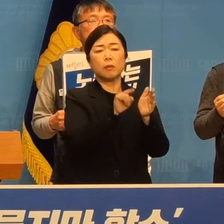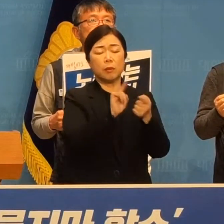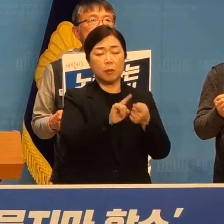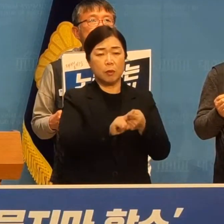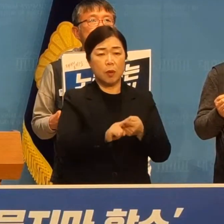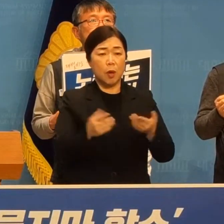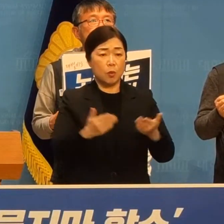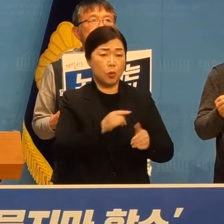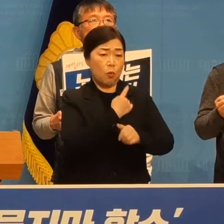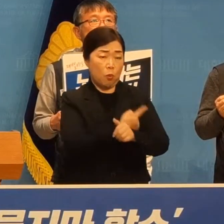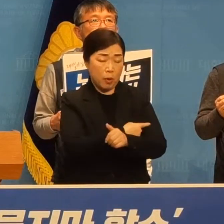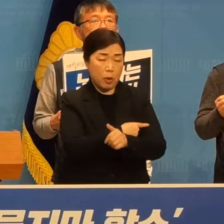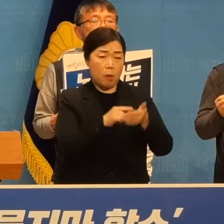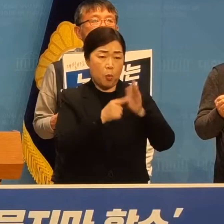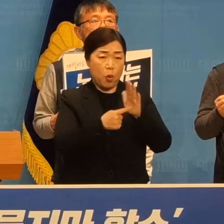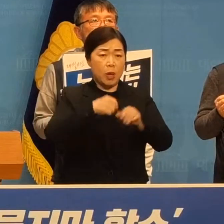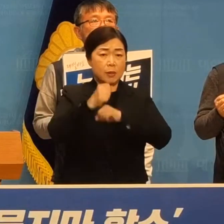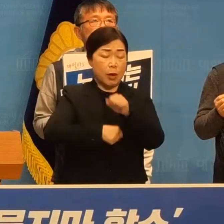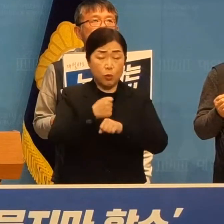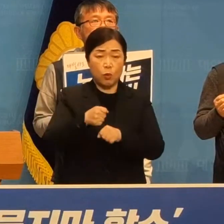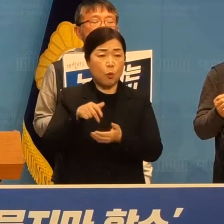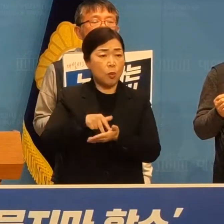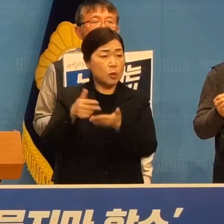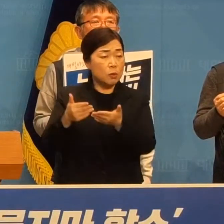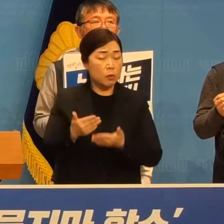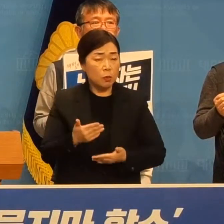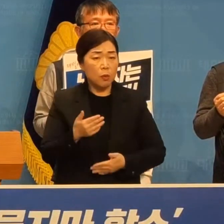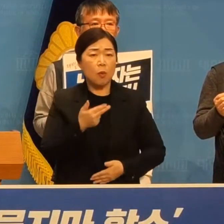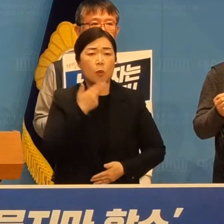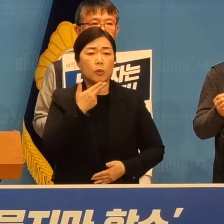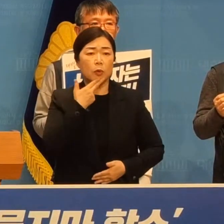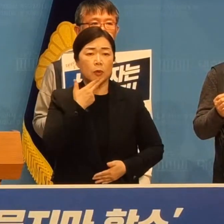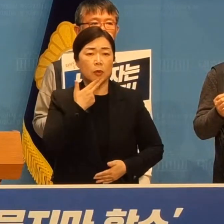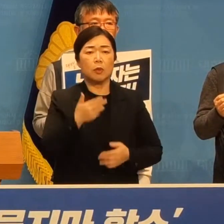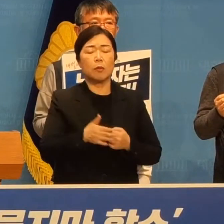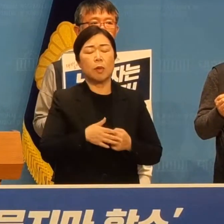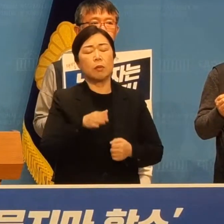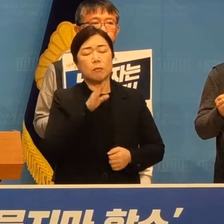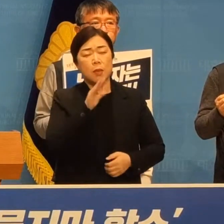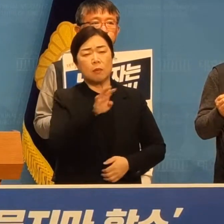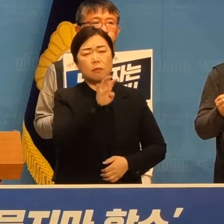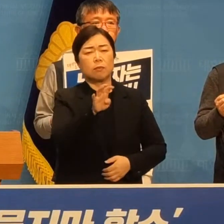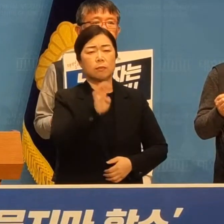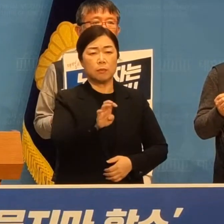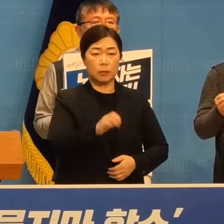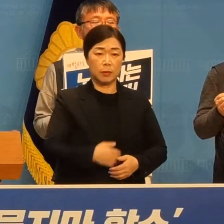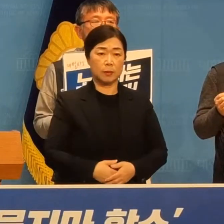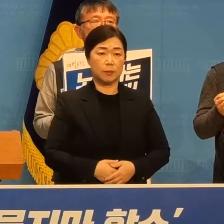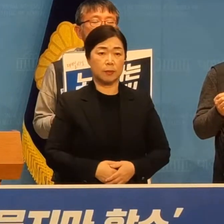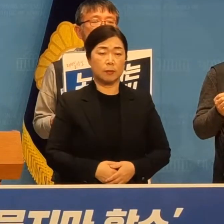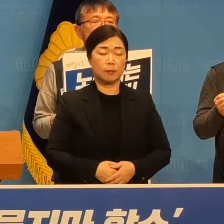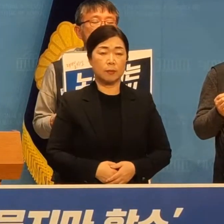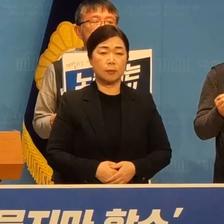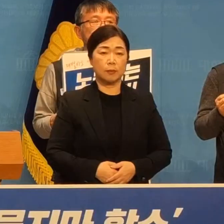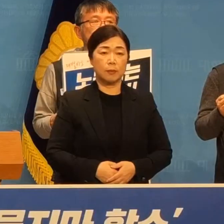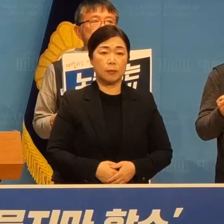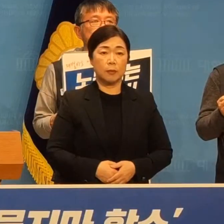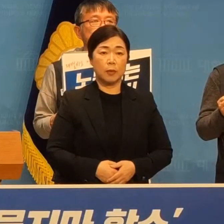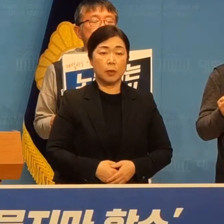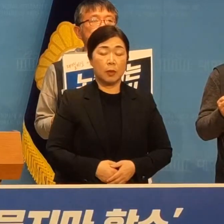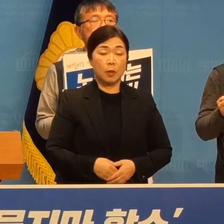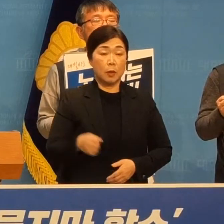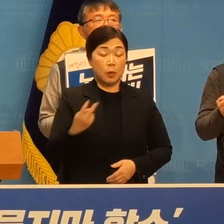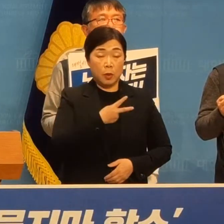노동권과 표현의 자유를 실질적으로 보장받을 수 있을지 진지한 의문이 들 수밖에 없습니다.